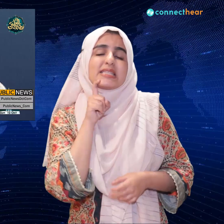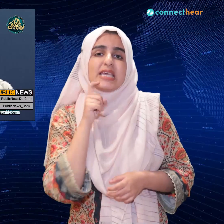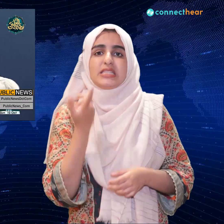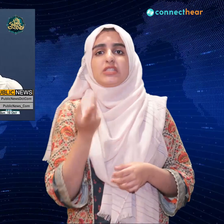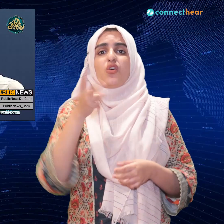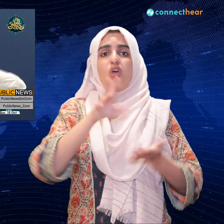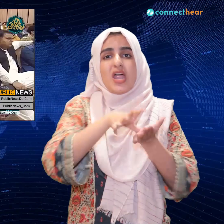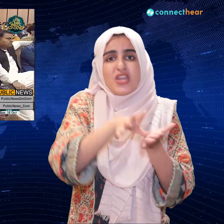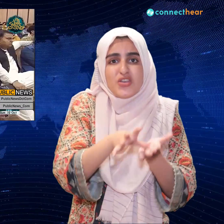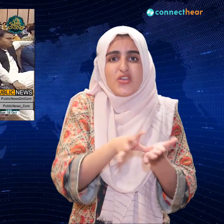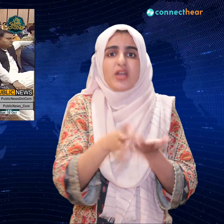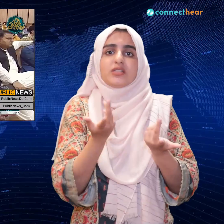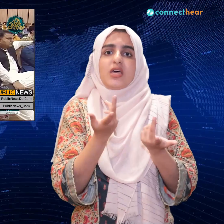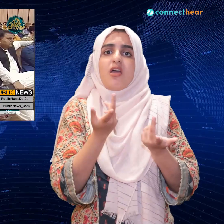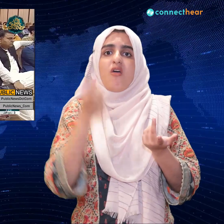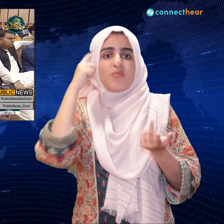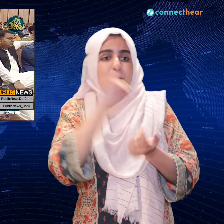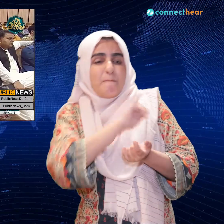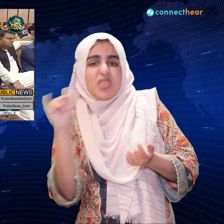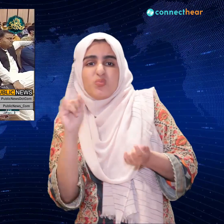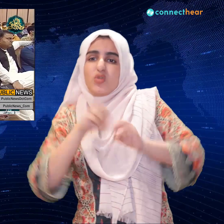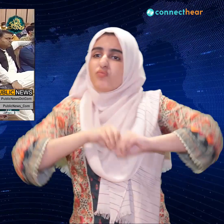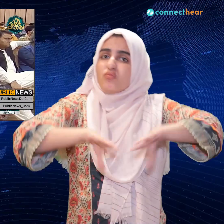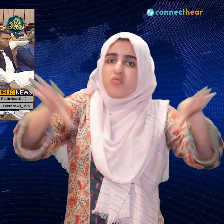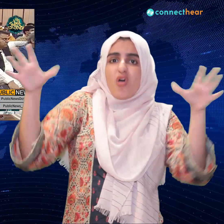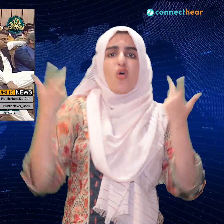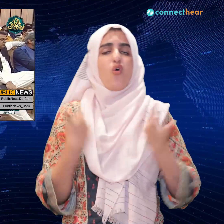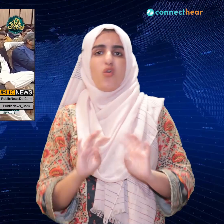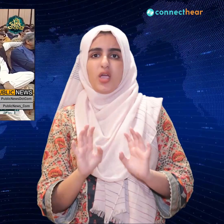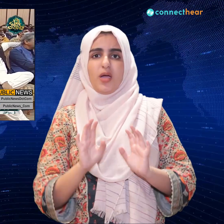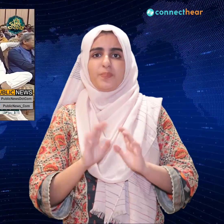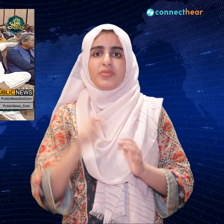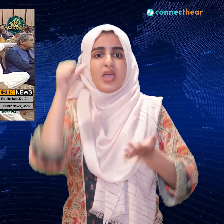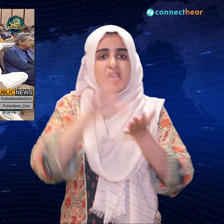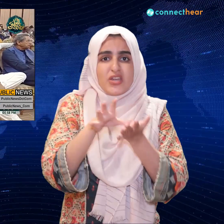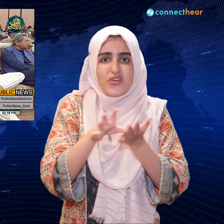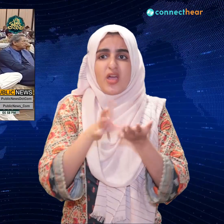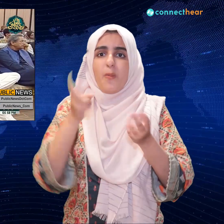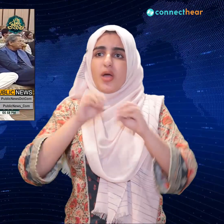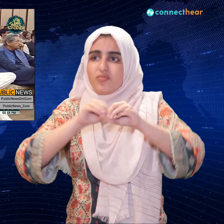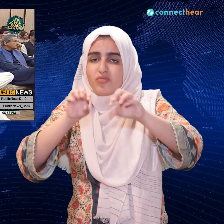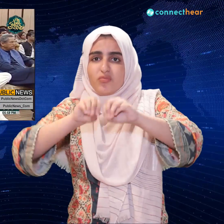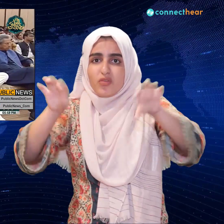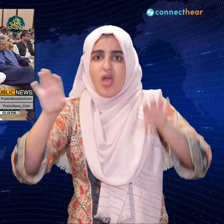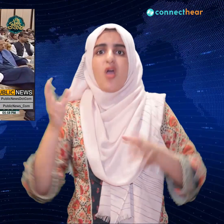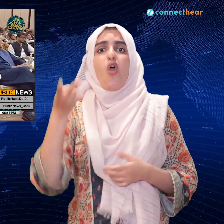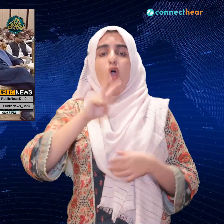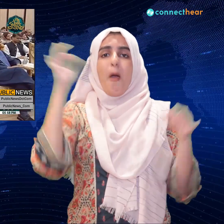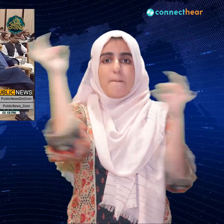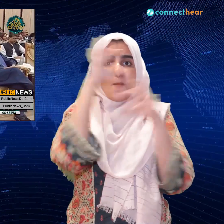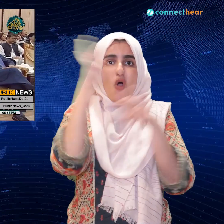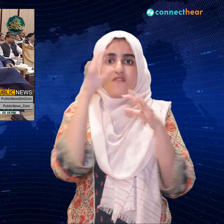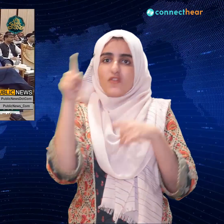اینڈ رول کا مطلب کہ انہوں نے فحاشی عام کر دی، پہلے فلمز ہوتی تھی اڈلٹ اونلی، وہ آہستہ آہستہ ان فلموں کے اندر وہ چیزیں آنی شروع ہو گئیں جو پہلے نہیں آتی